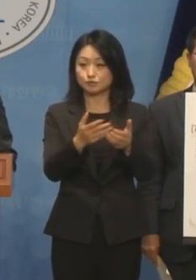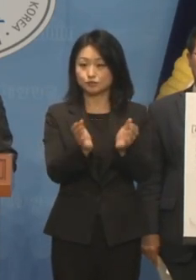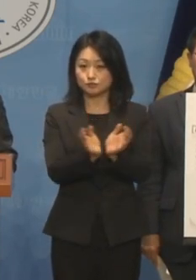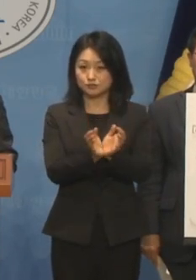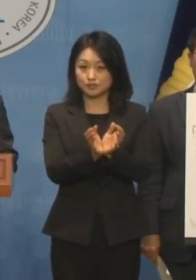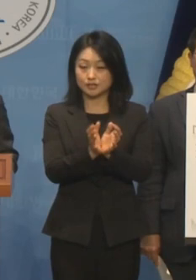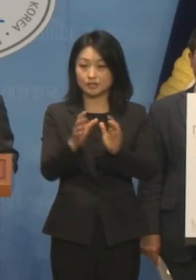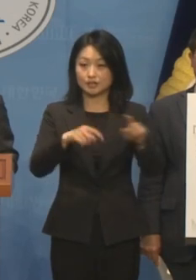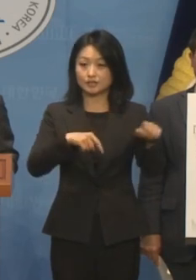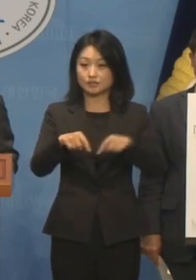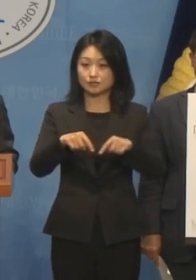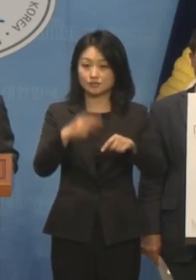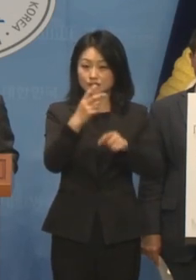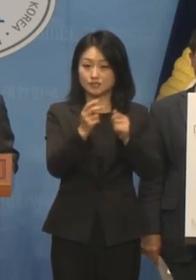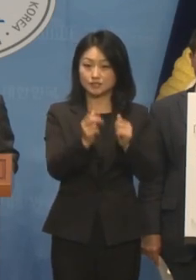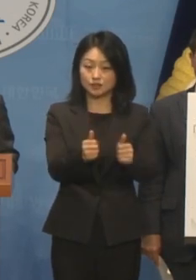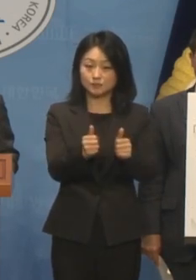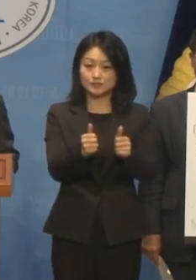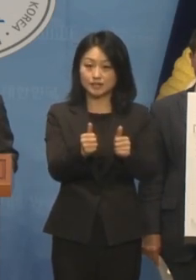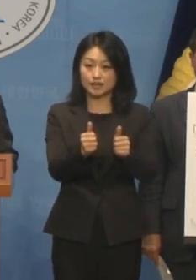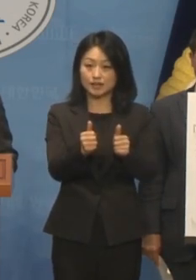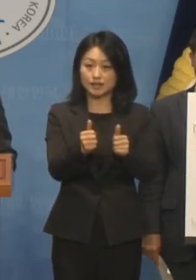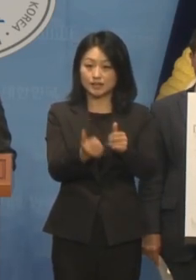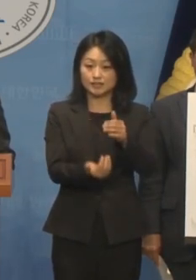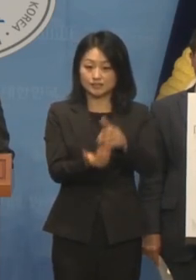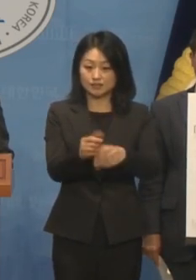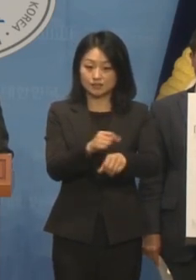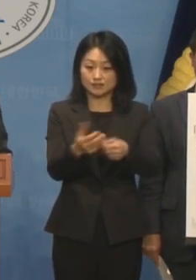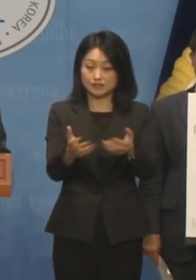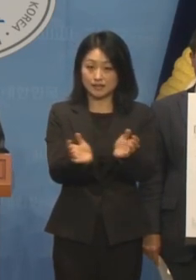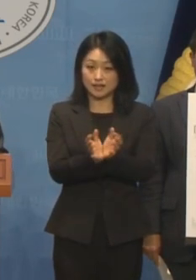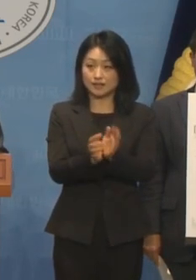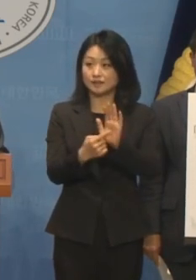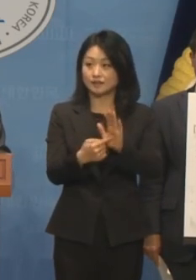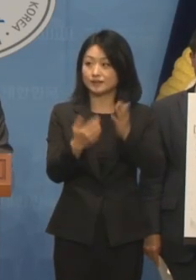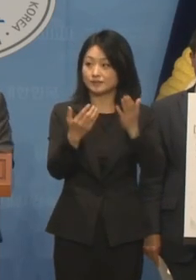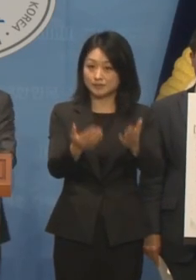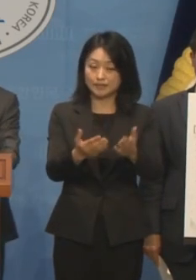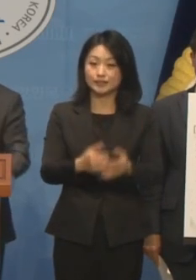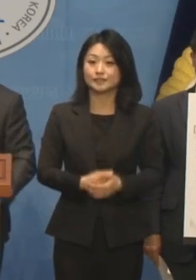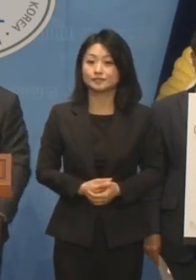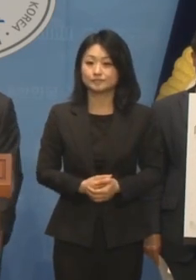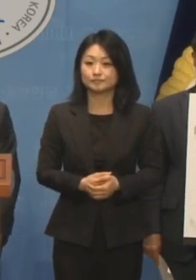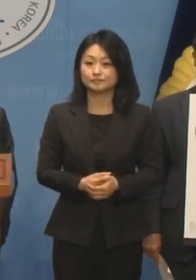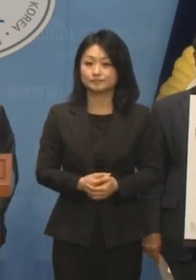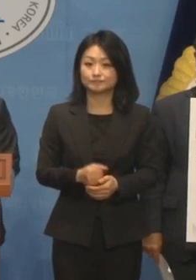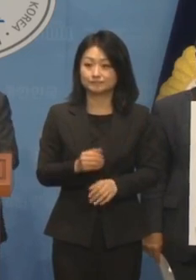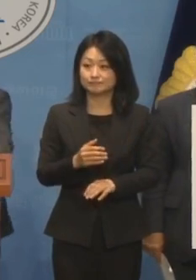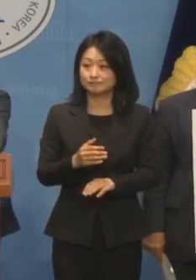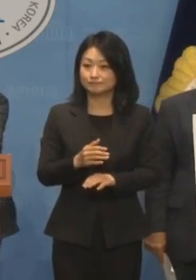더불어민주당 정치검찰 사건 조작 특별대책단 1동 이상입니다.